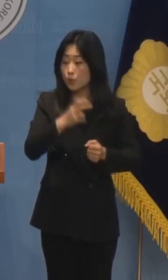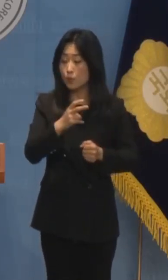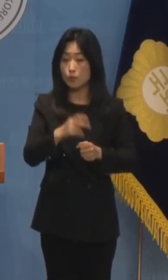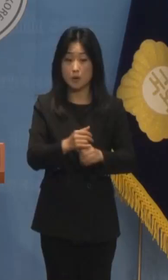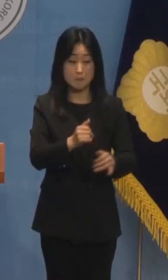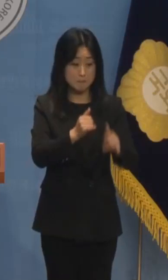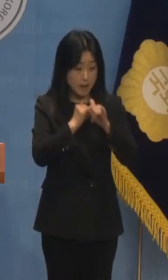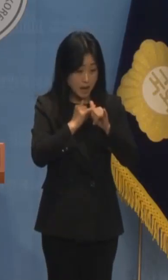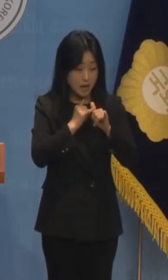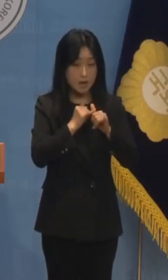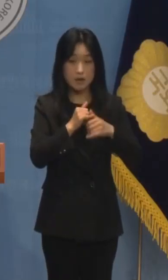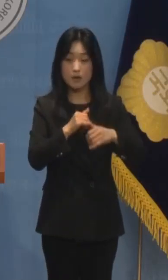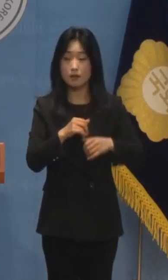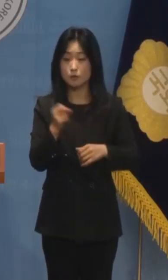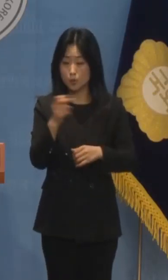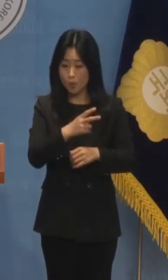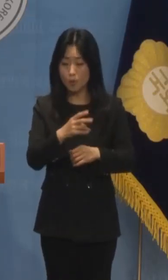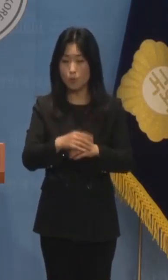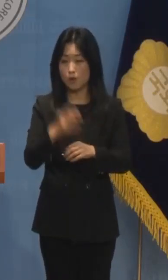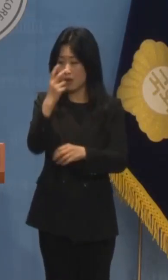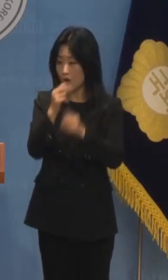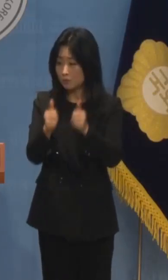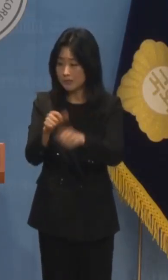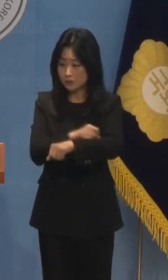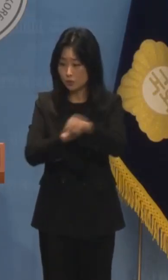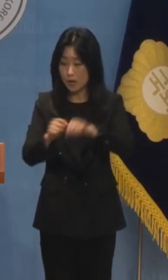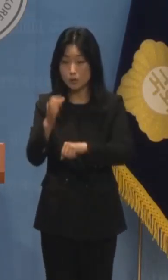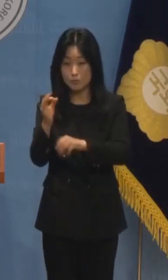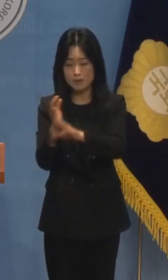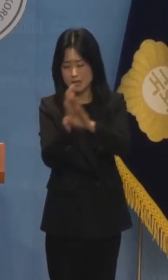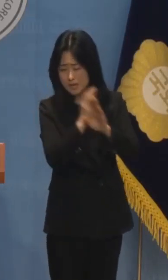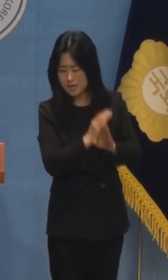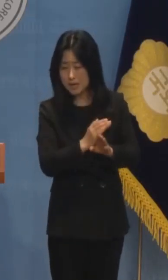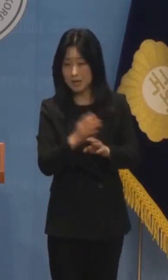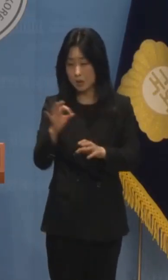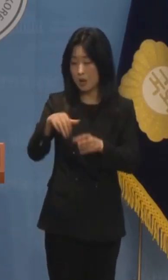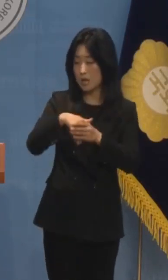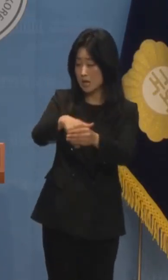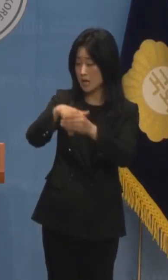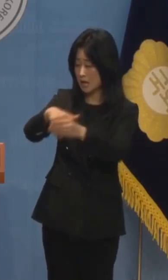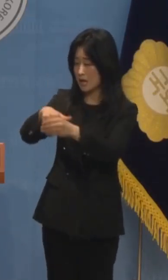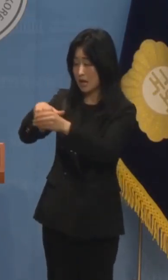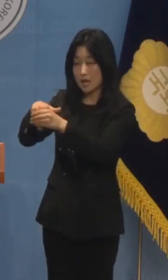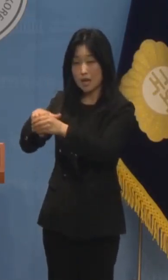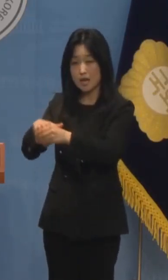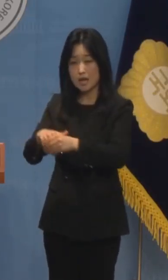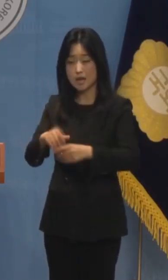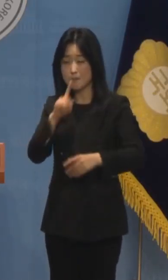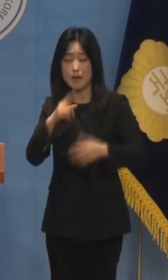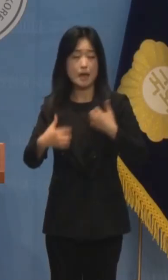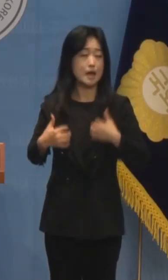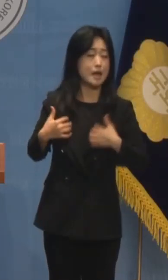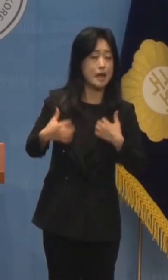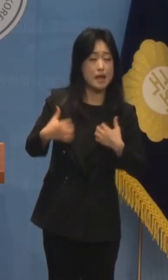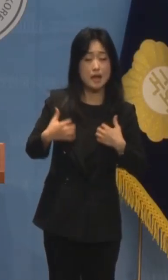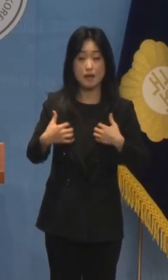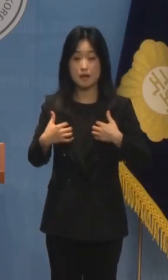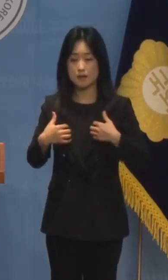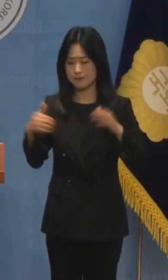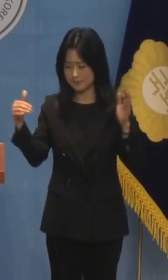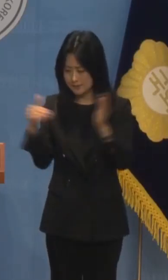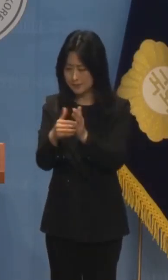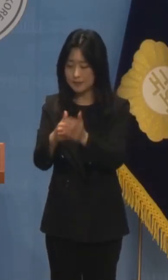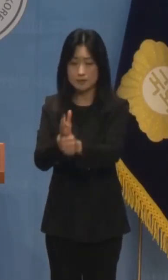목숨을 끊고 다른 편에서는 검찰이 특활비로 금일봉 파티를 하는 야만의 시기를 이제는 끝내야